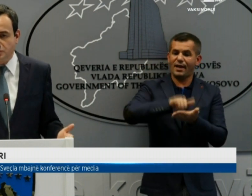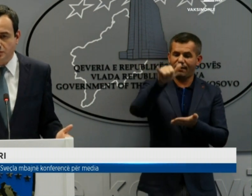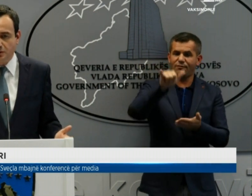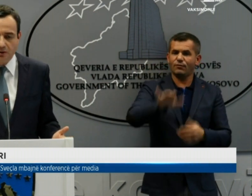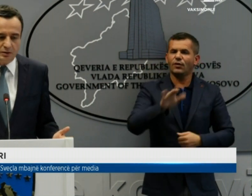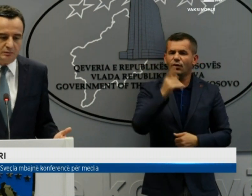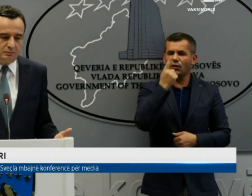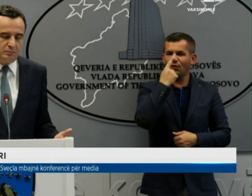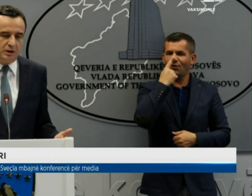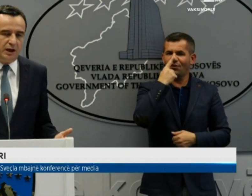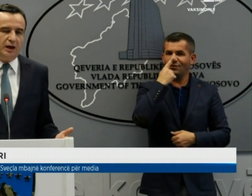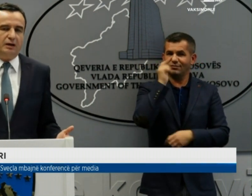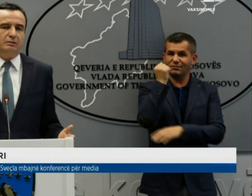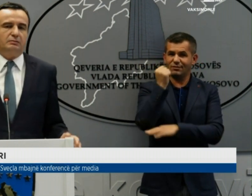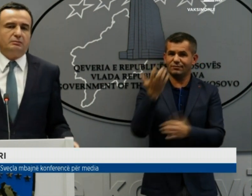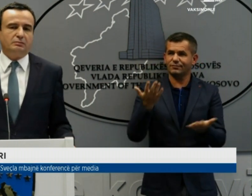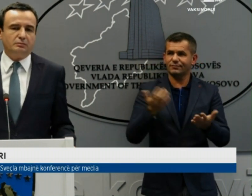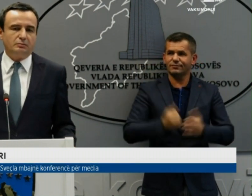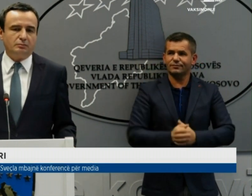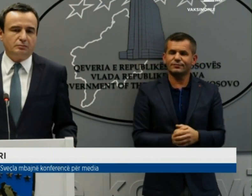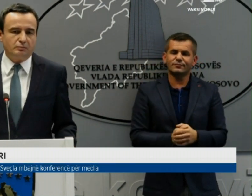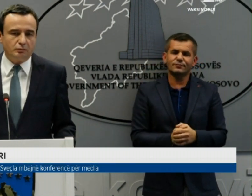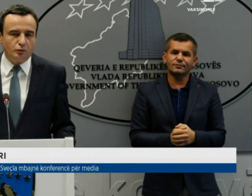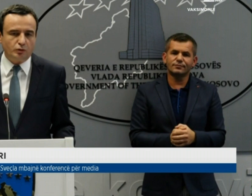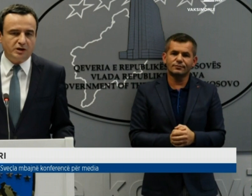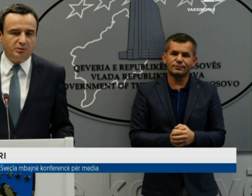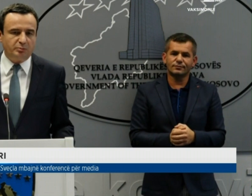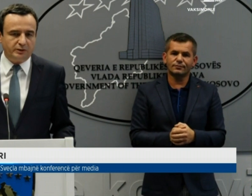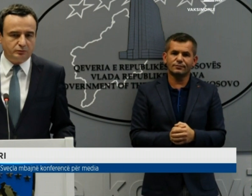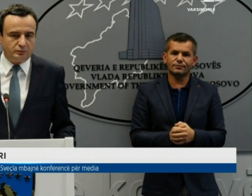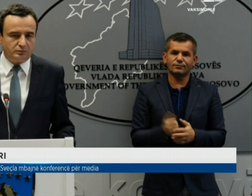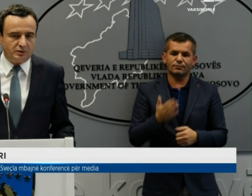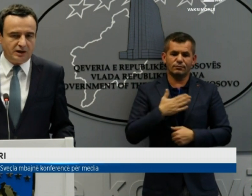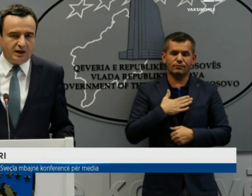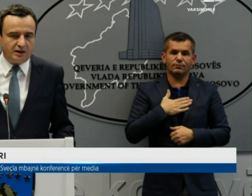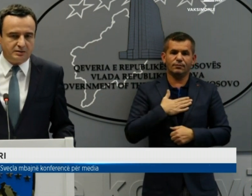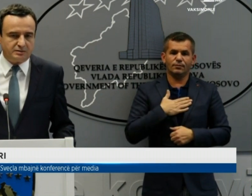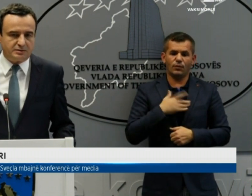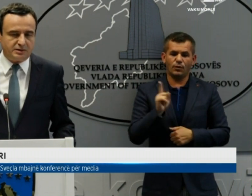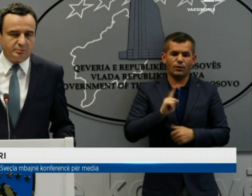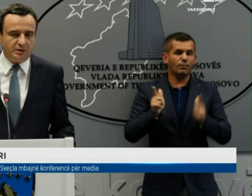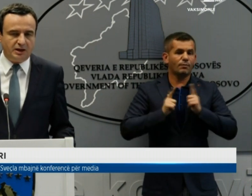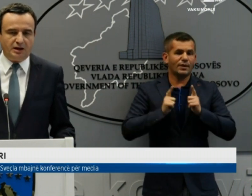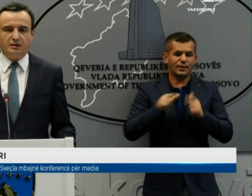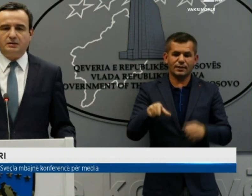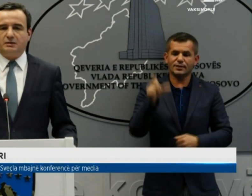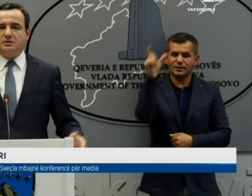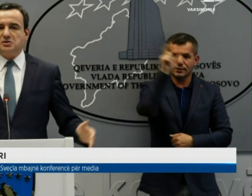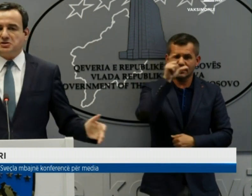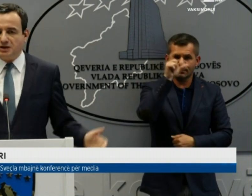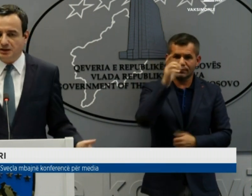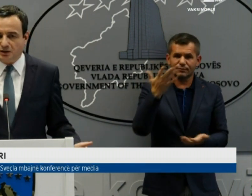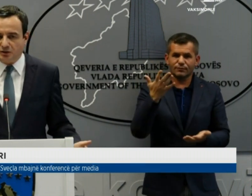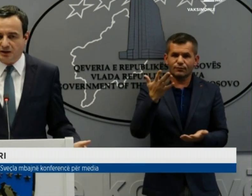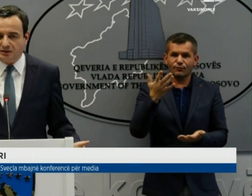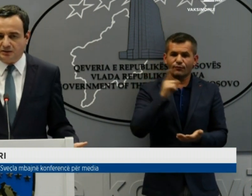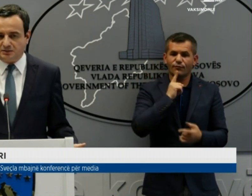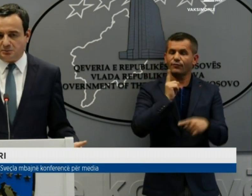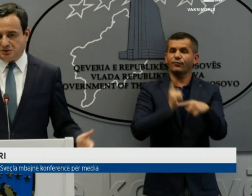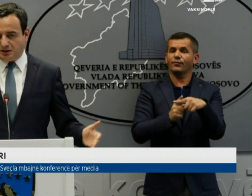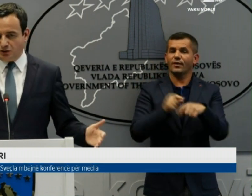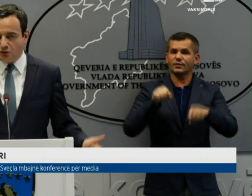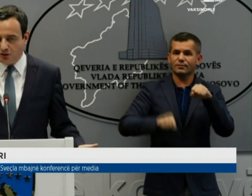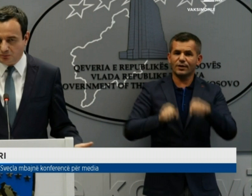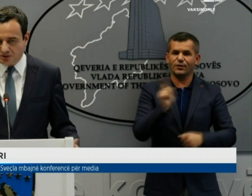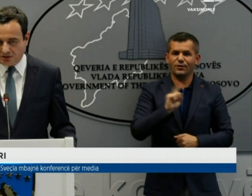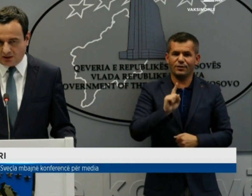rus, ne nuk kemi pritur nga Serbia sjellje korrekte,